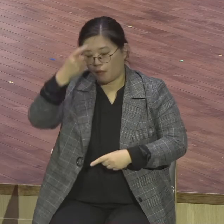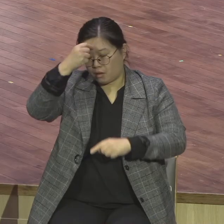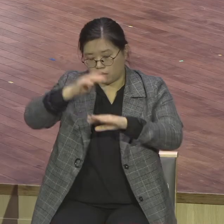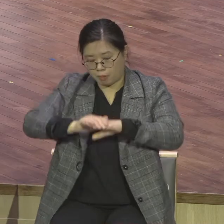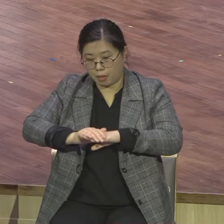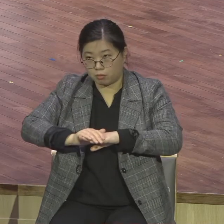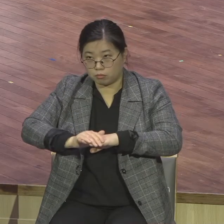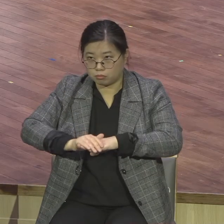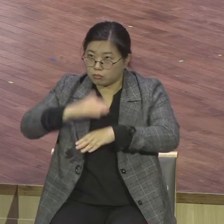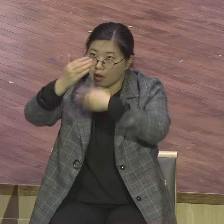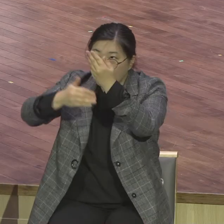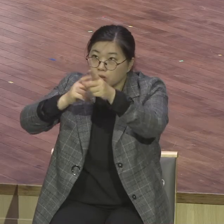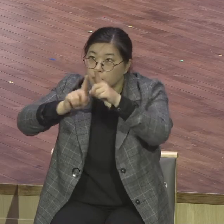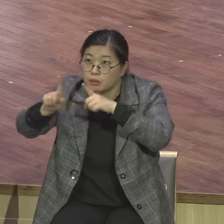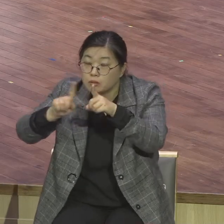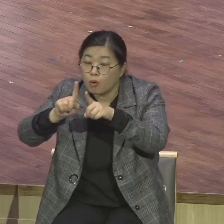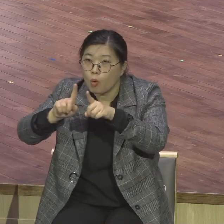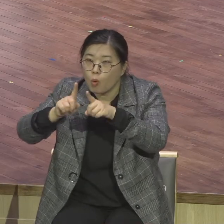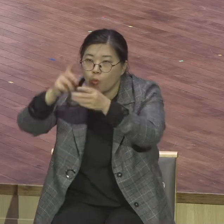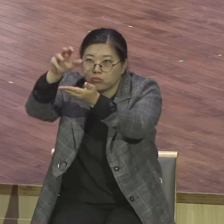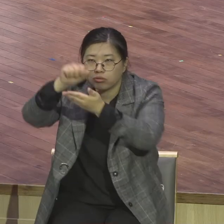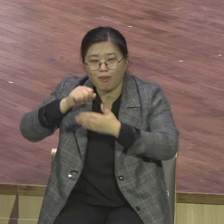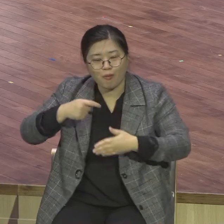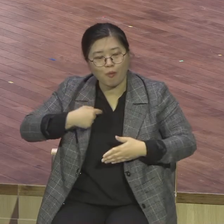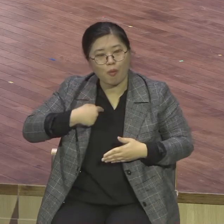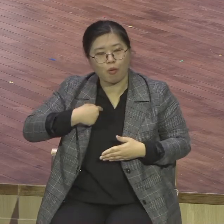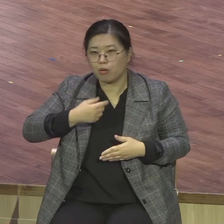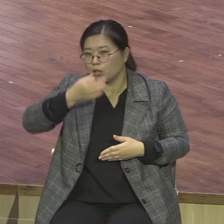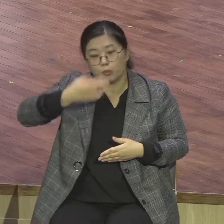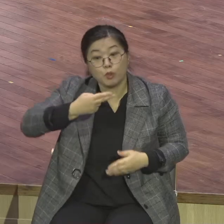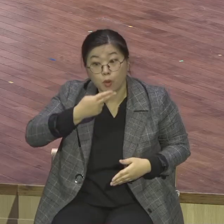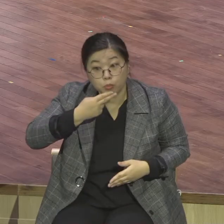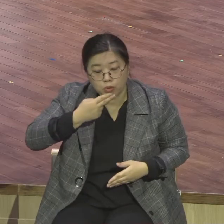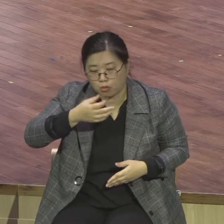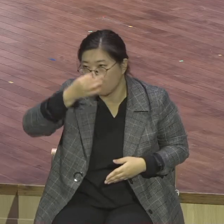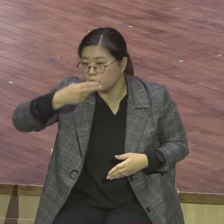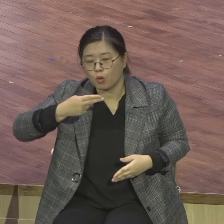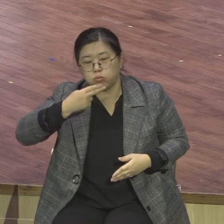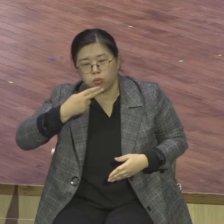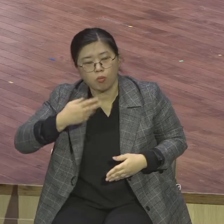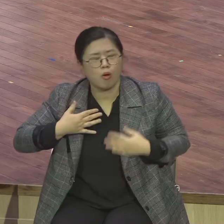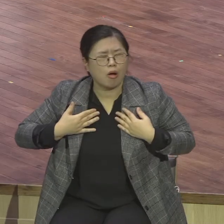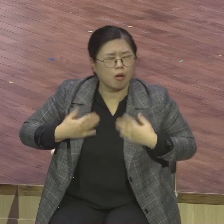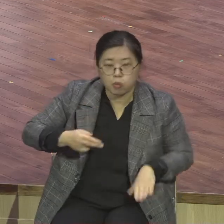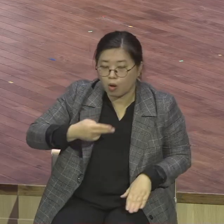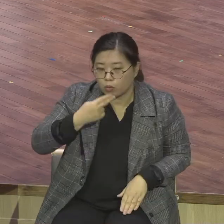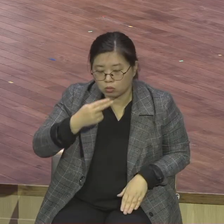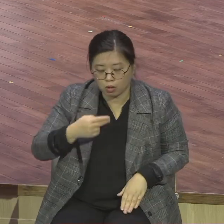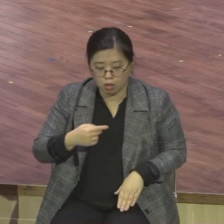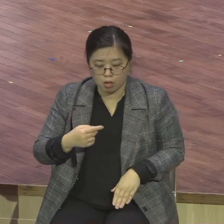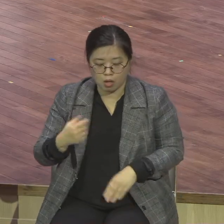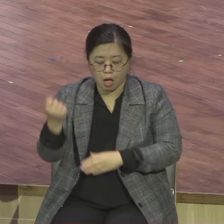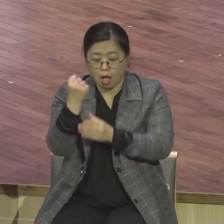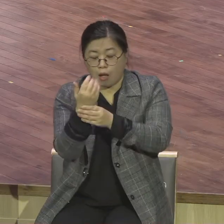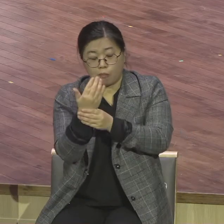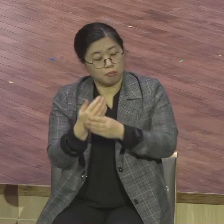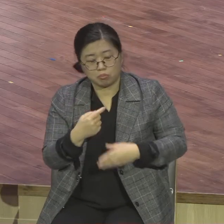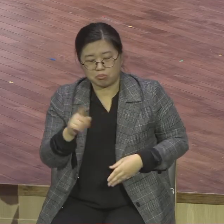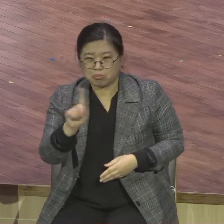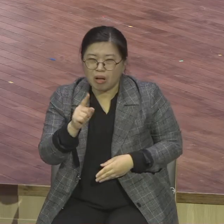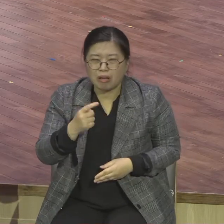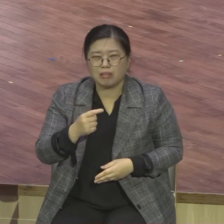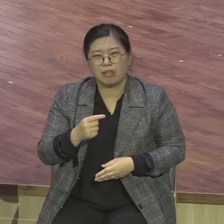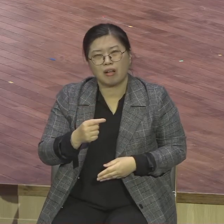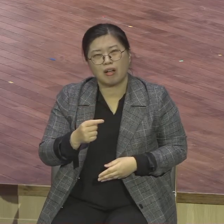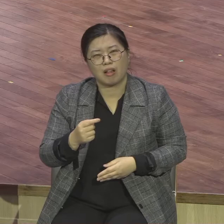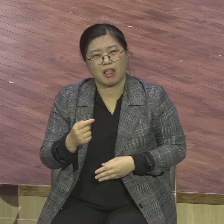제가 그 시련들을 그렇게 이겨나갔거든요. 힘든 게 하나도 없어. 대한민국 기도는 안 간 데 없고 한 달